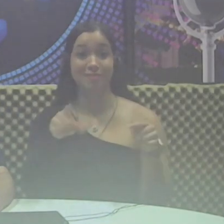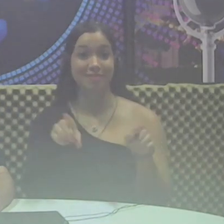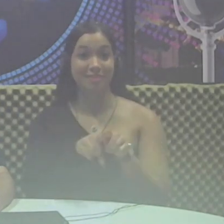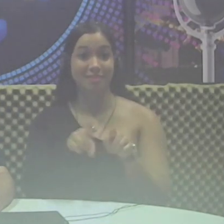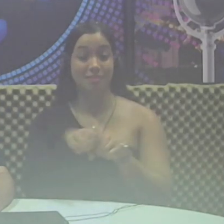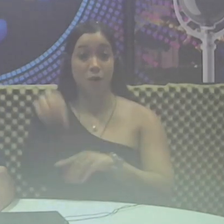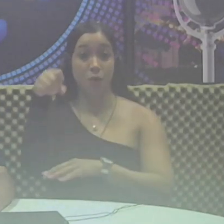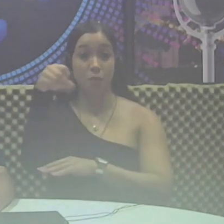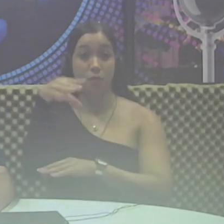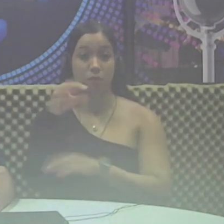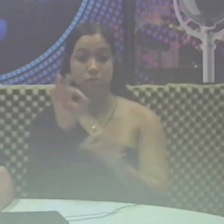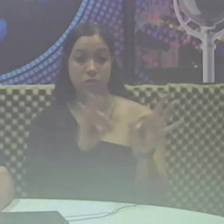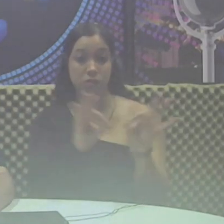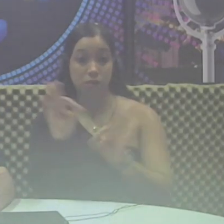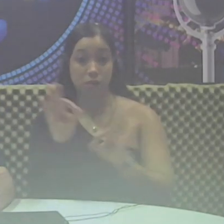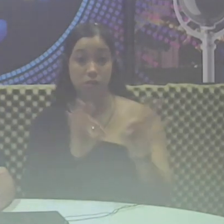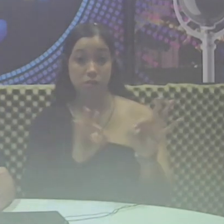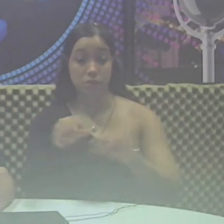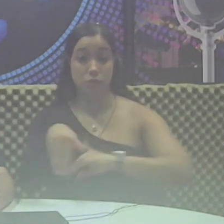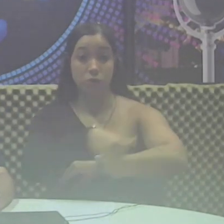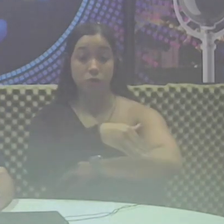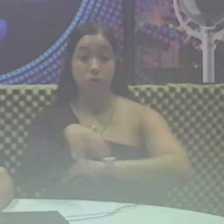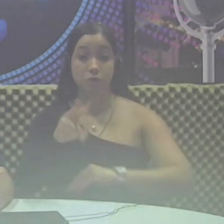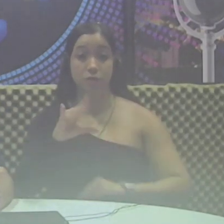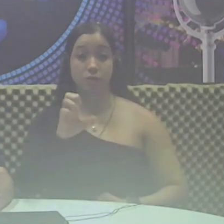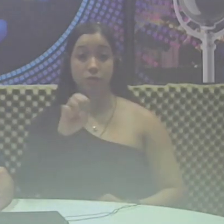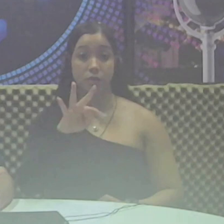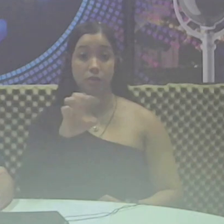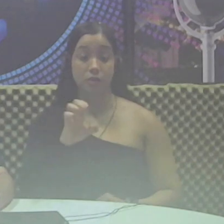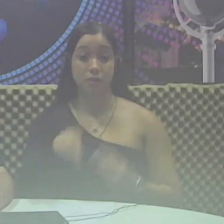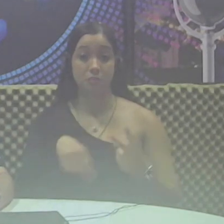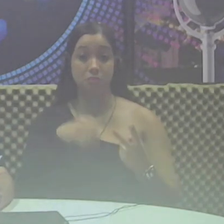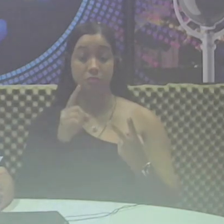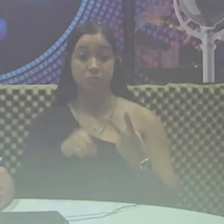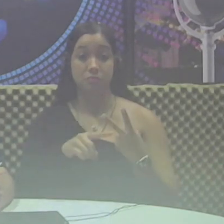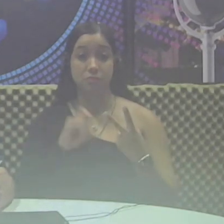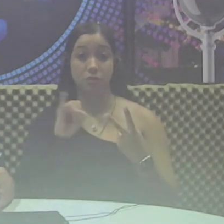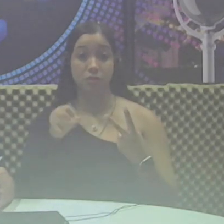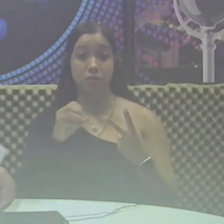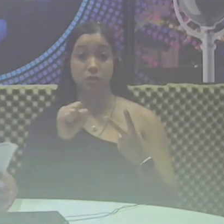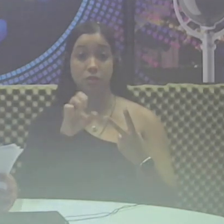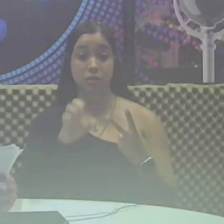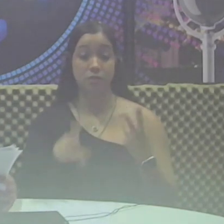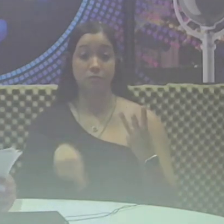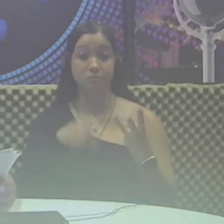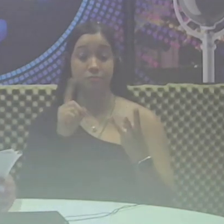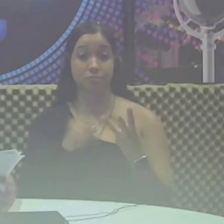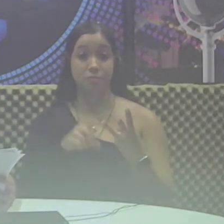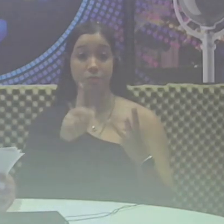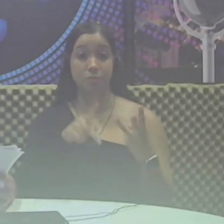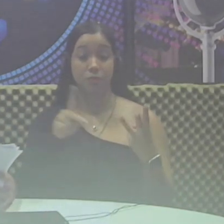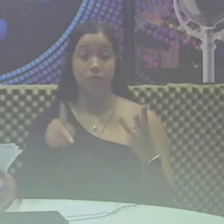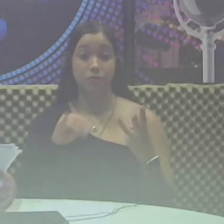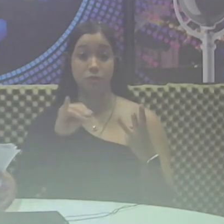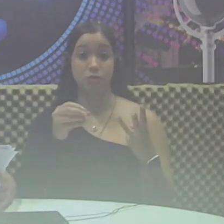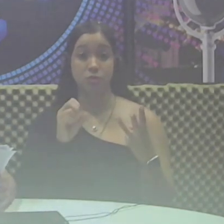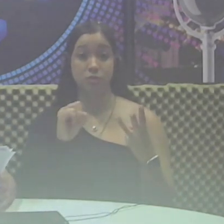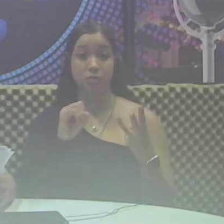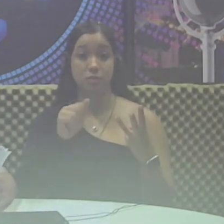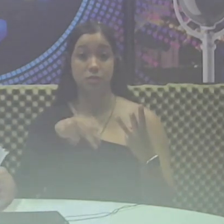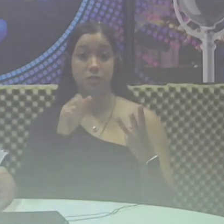postes em instalação nas avenidas Vicente Paulo Magalhães, José Cardoso da Silva, Professora Josiane